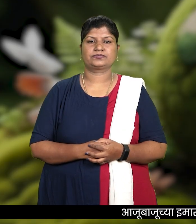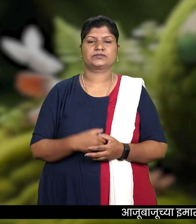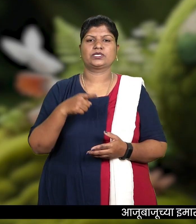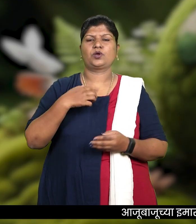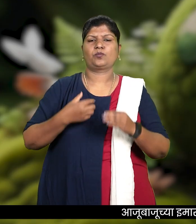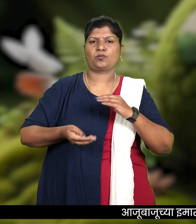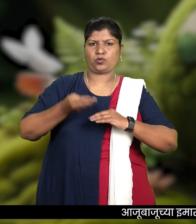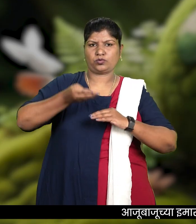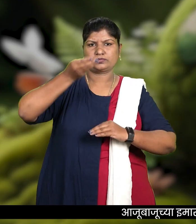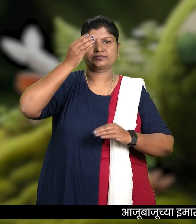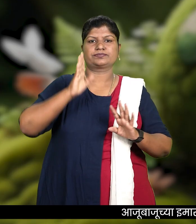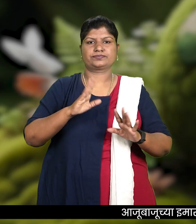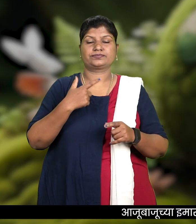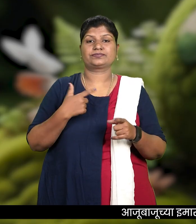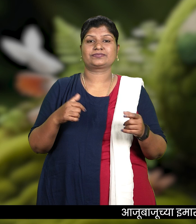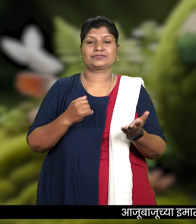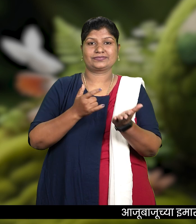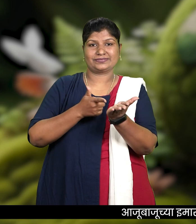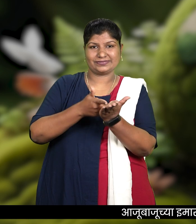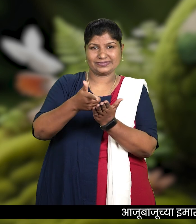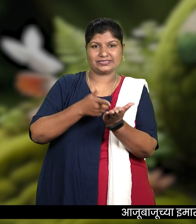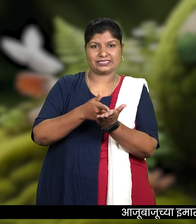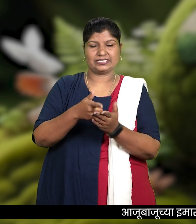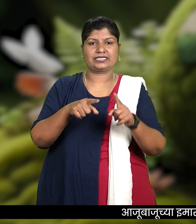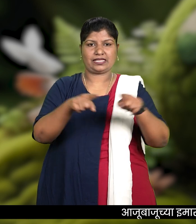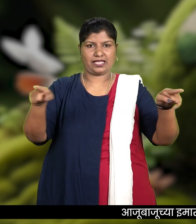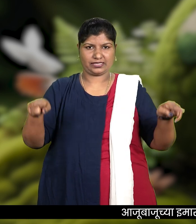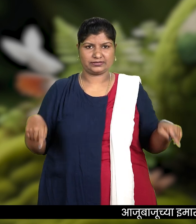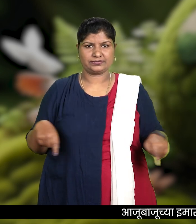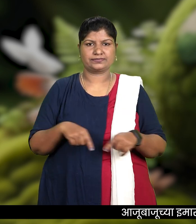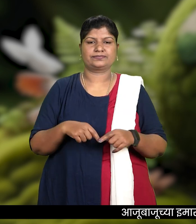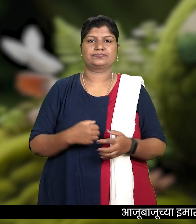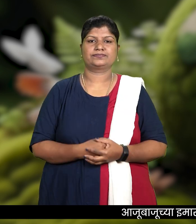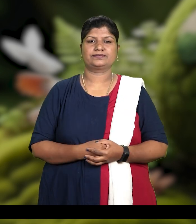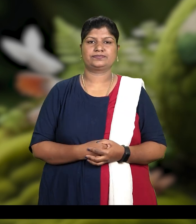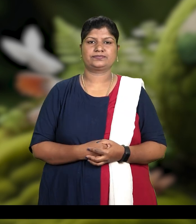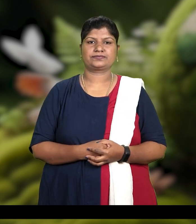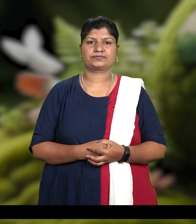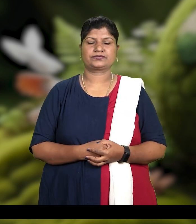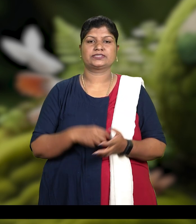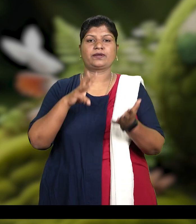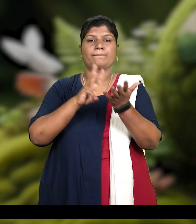आजूबाजूच्या इमारती आणि इतर मूलभूत सुविधांसाठी अधिकाधिक शेतजमीन, पाणथळ जागा,